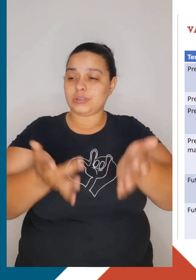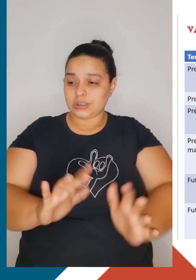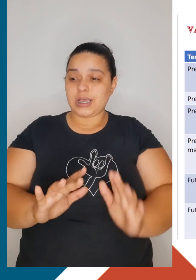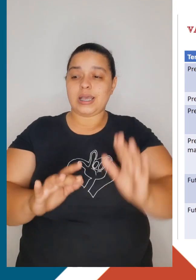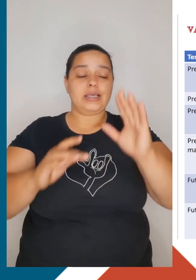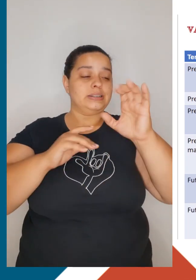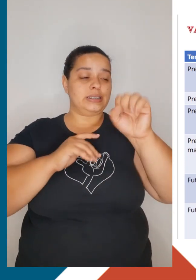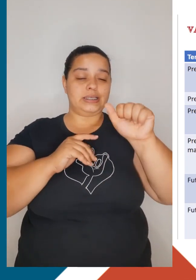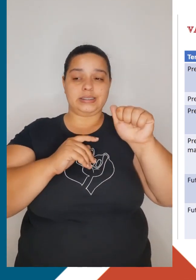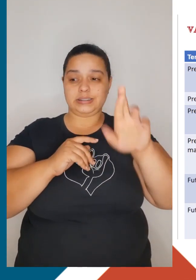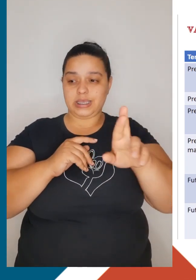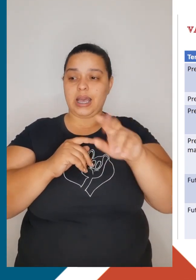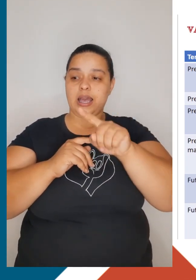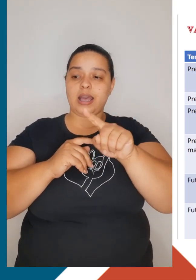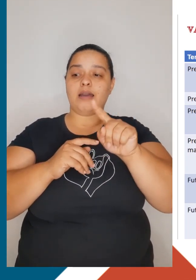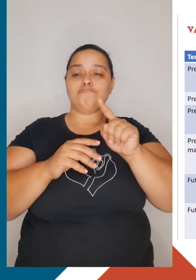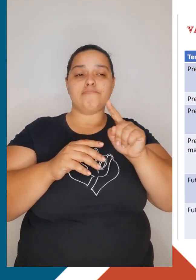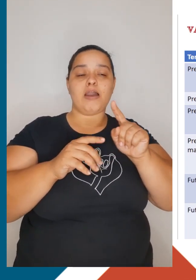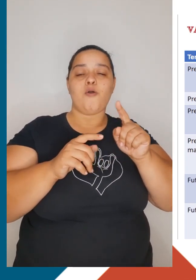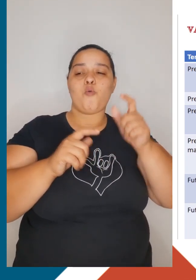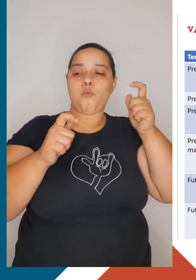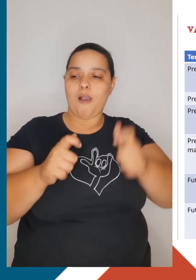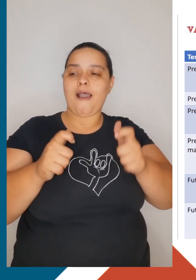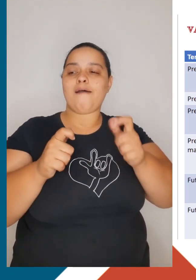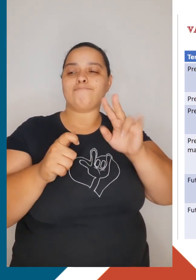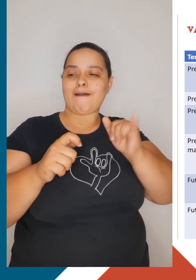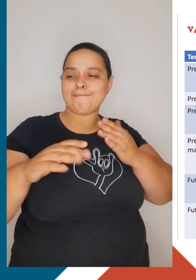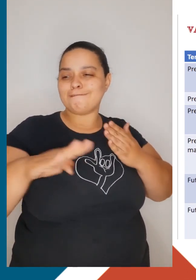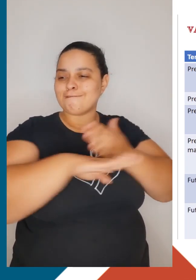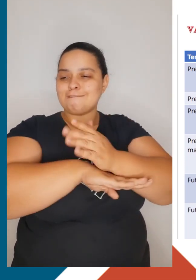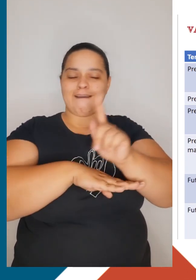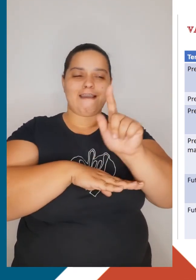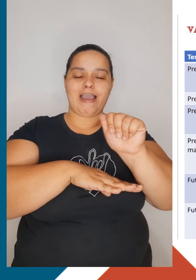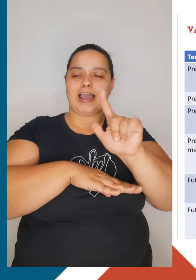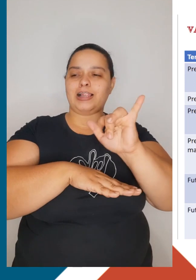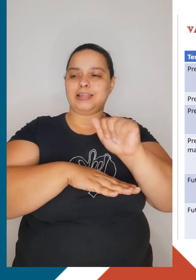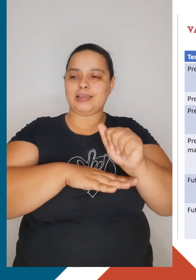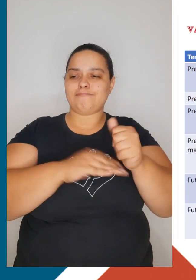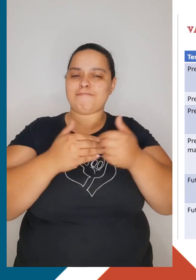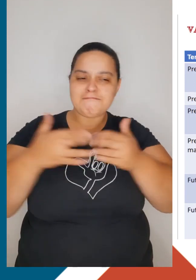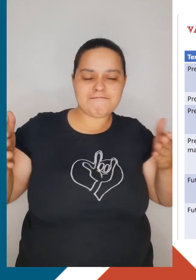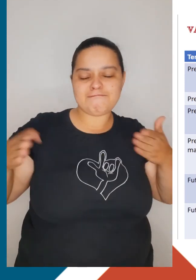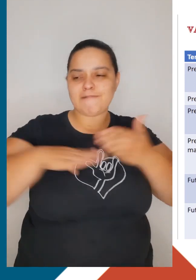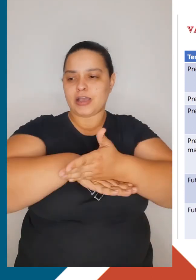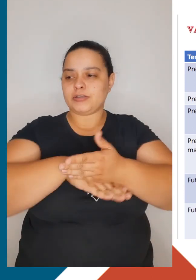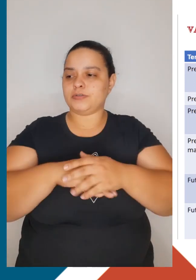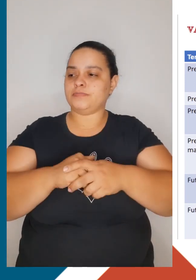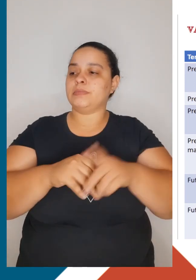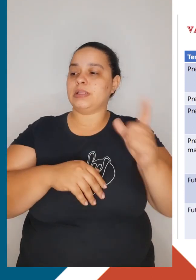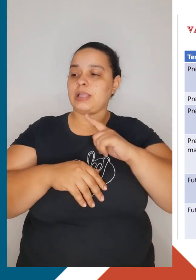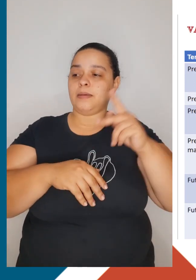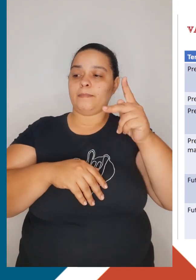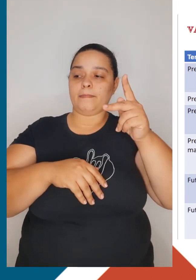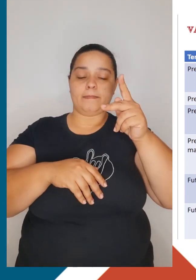invade a Gália. E também uma verdade absoluta ou fato que ocorre durante o momento da fala. O pretérito